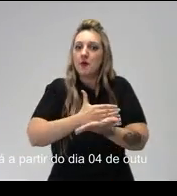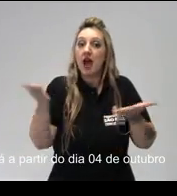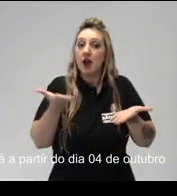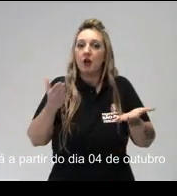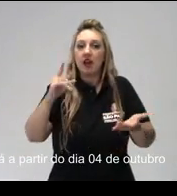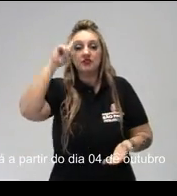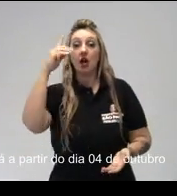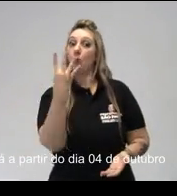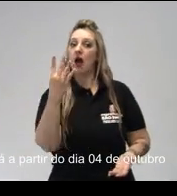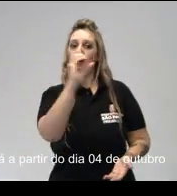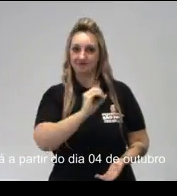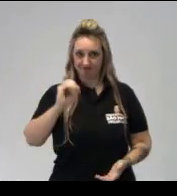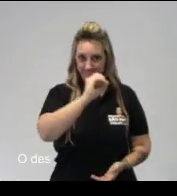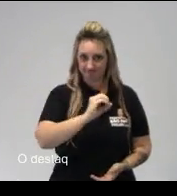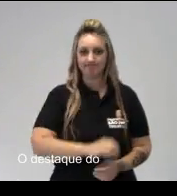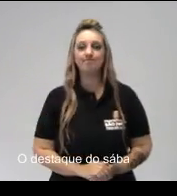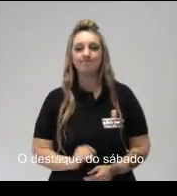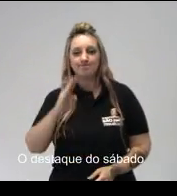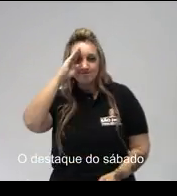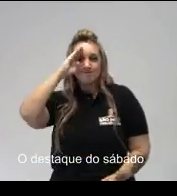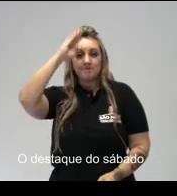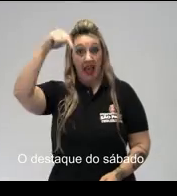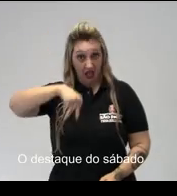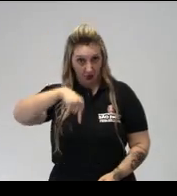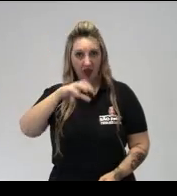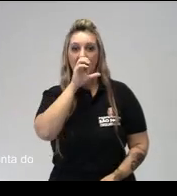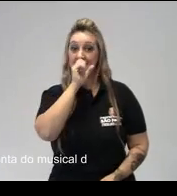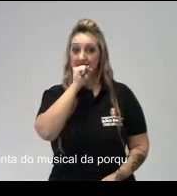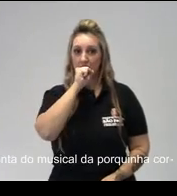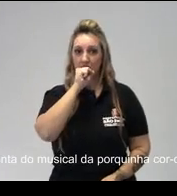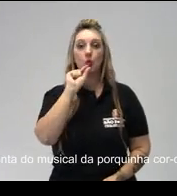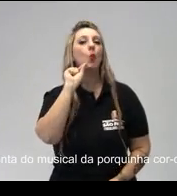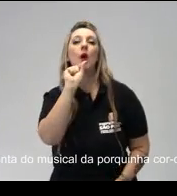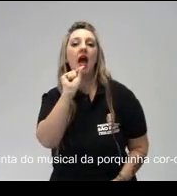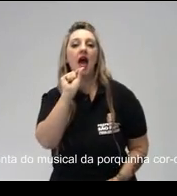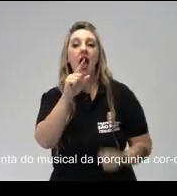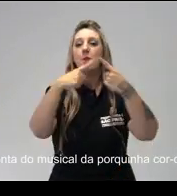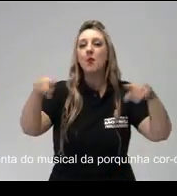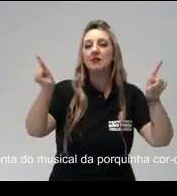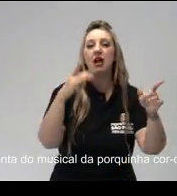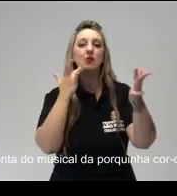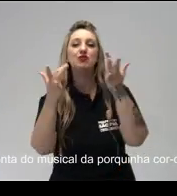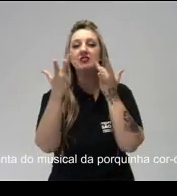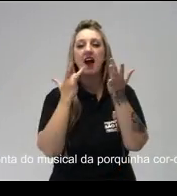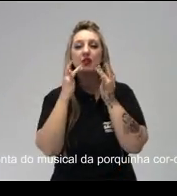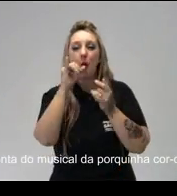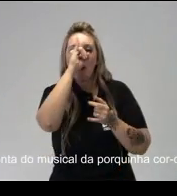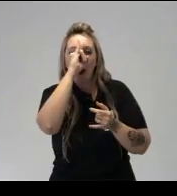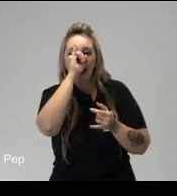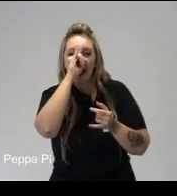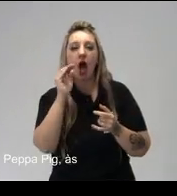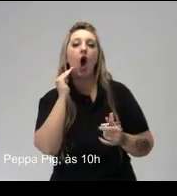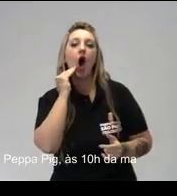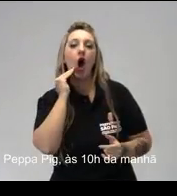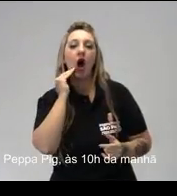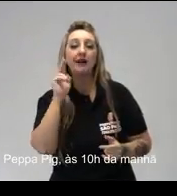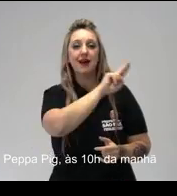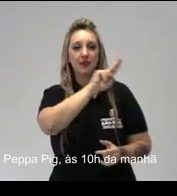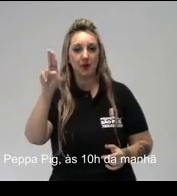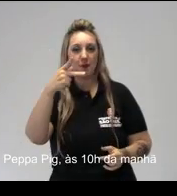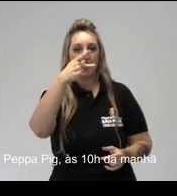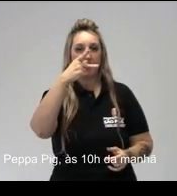partir do dia 4 de outubro. O destaque do sábado fica por conta do musical da Porquinha Cor-de-Rosa, Peppa